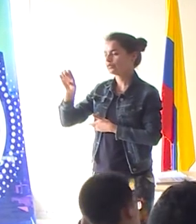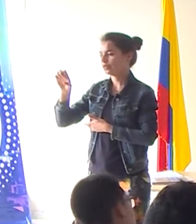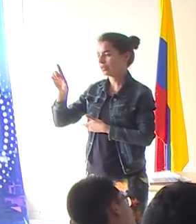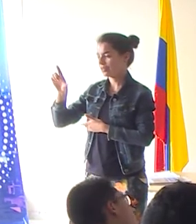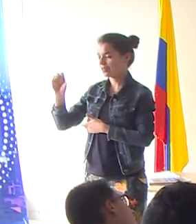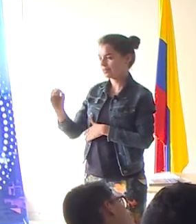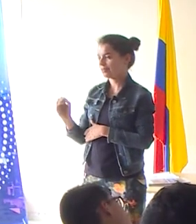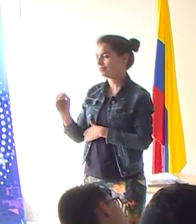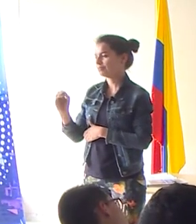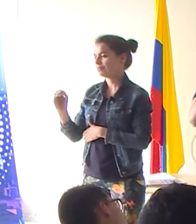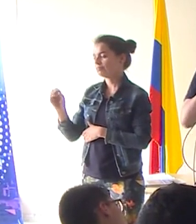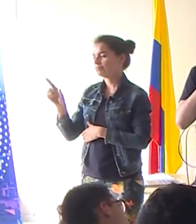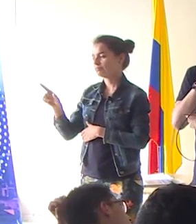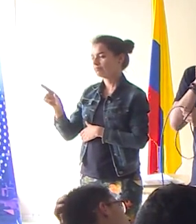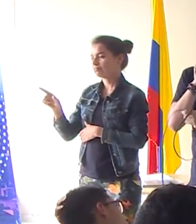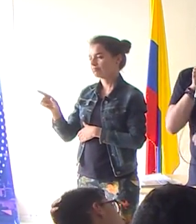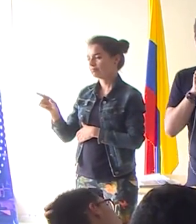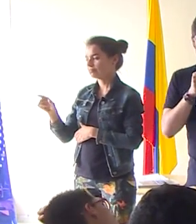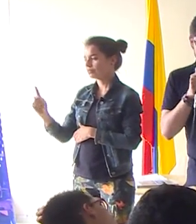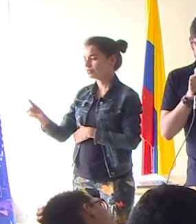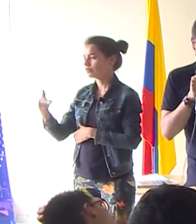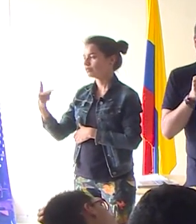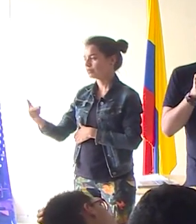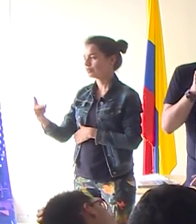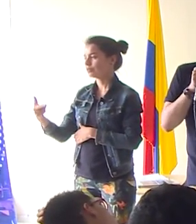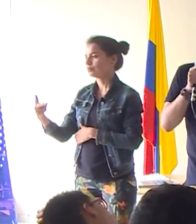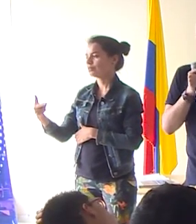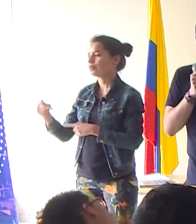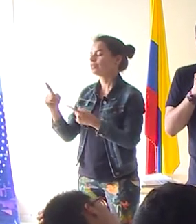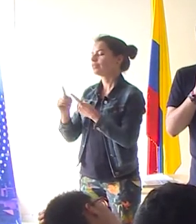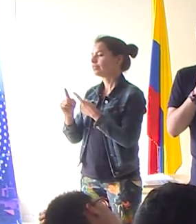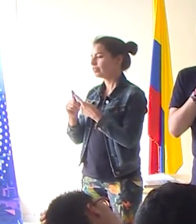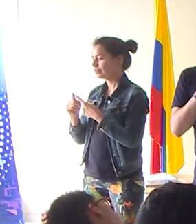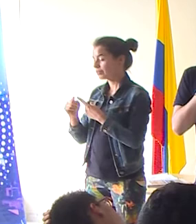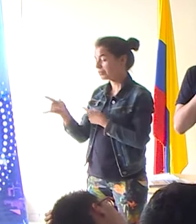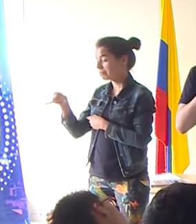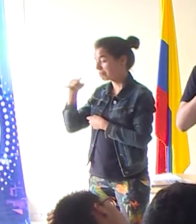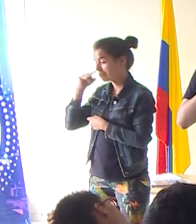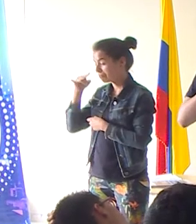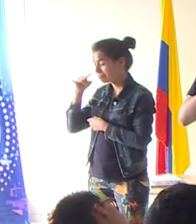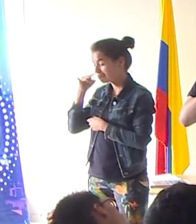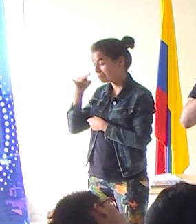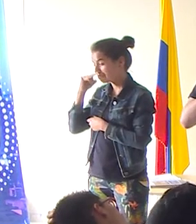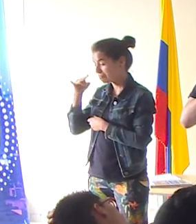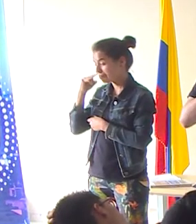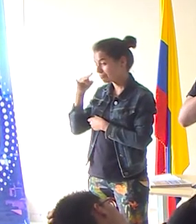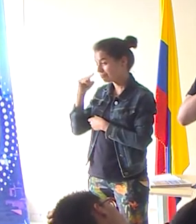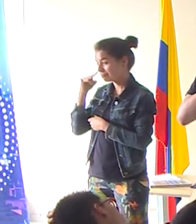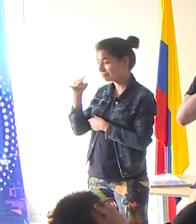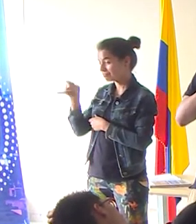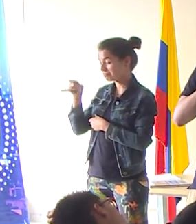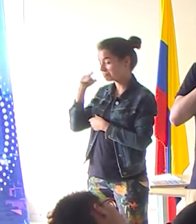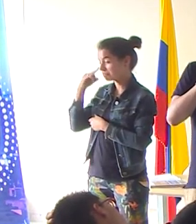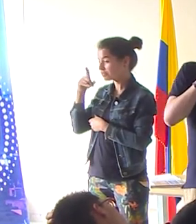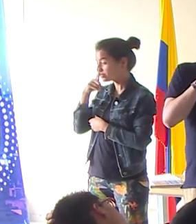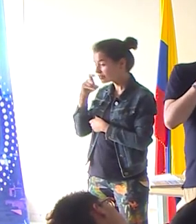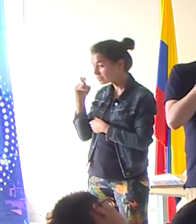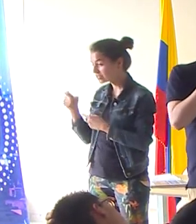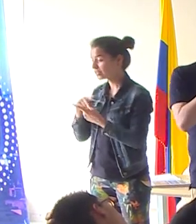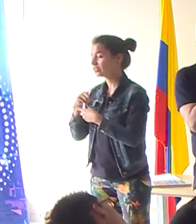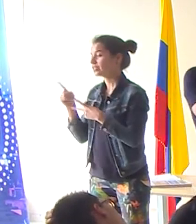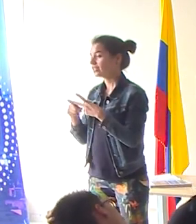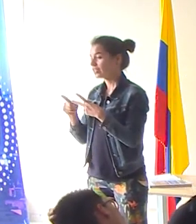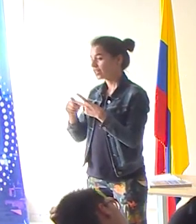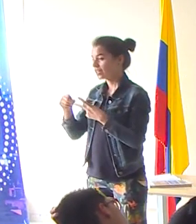pues tiene la doble la doble desgracia no el nauseabundo olor las plagas de doña juana y